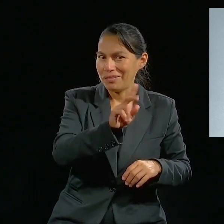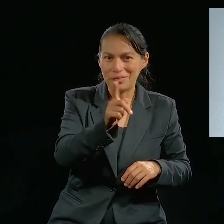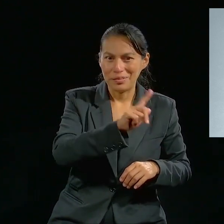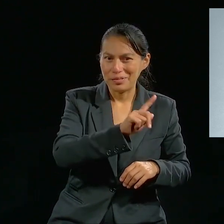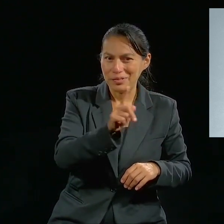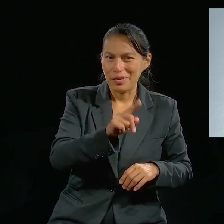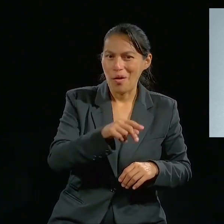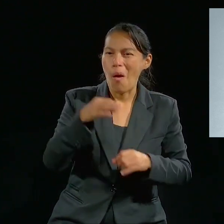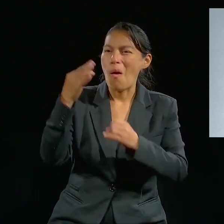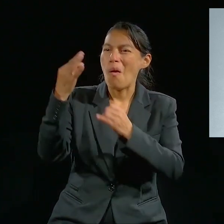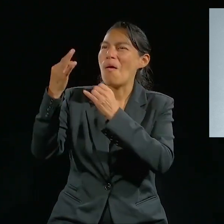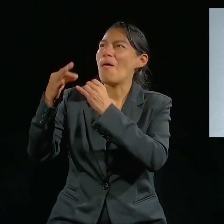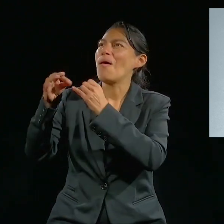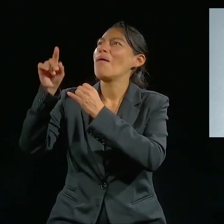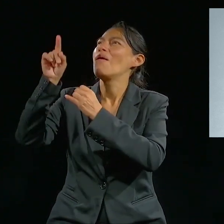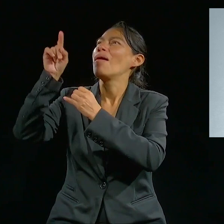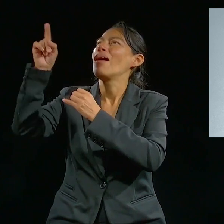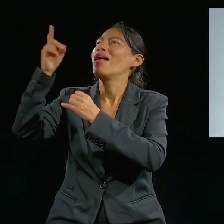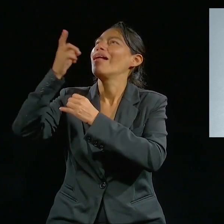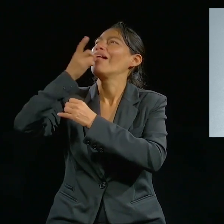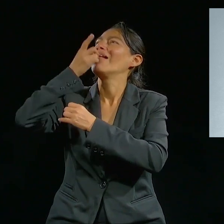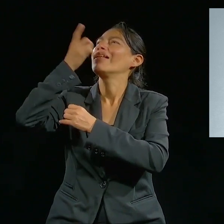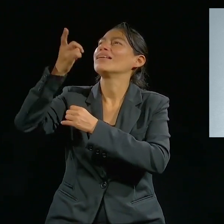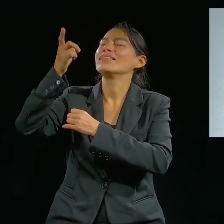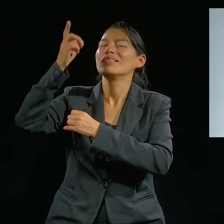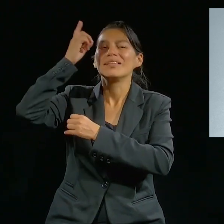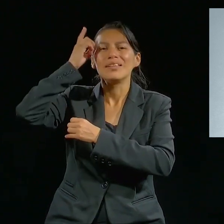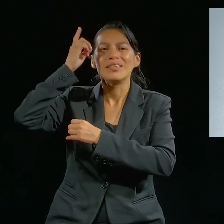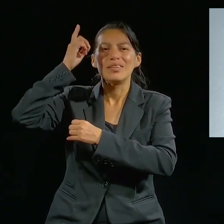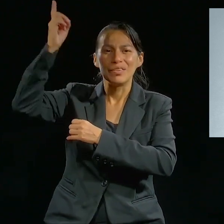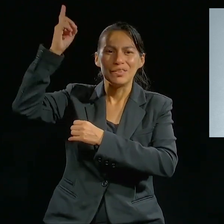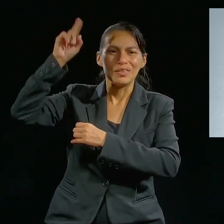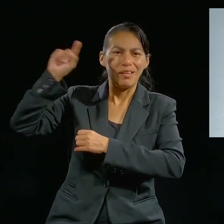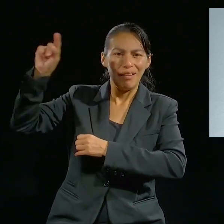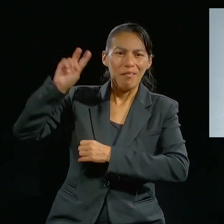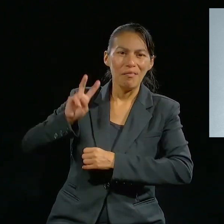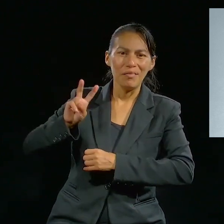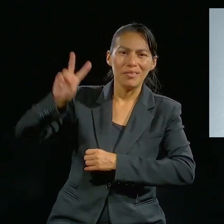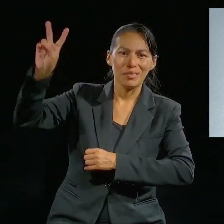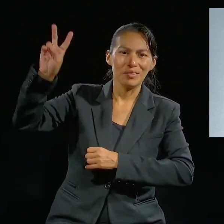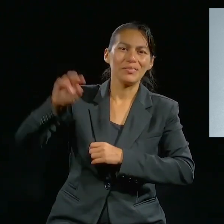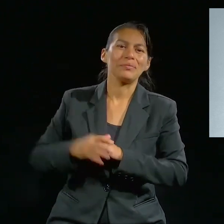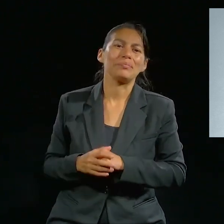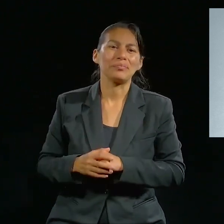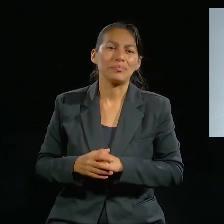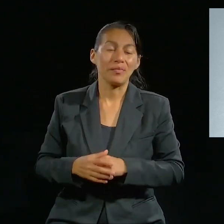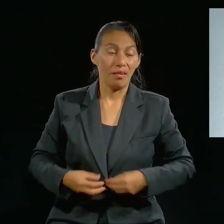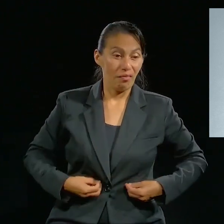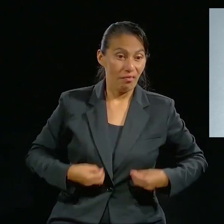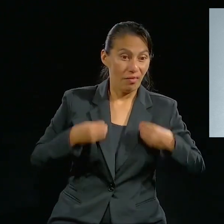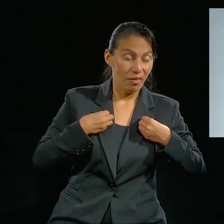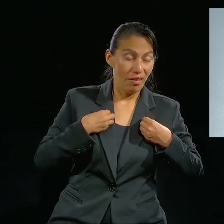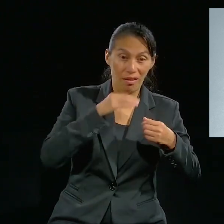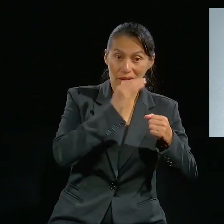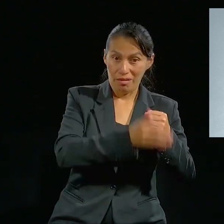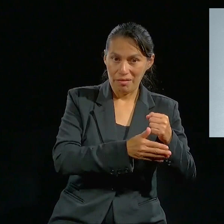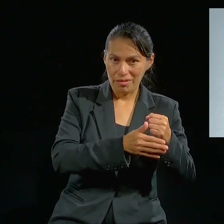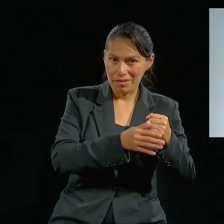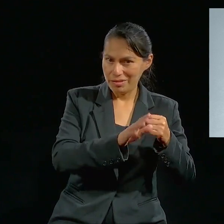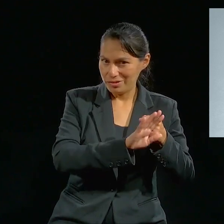La última palabra la tiene Dios porque la vida no ha terminado.